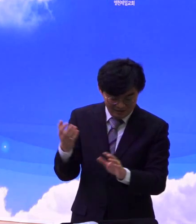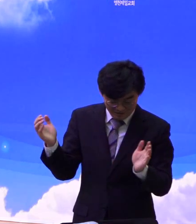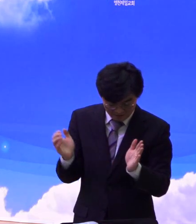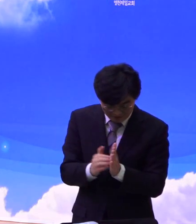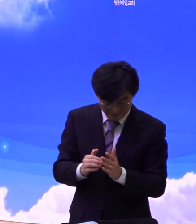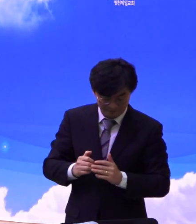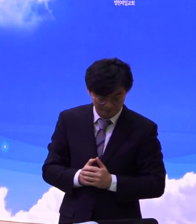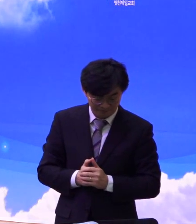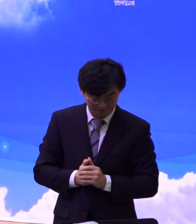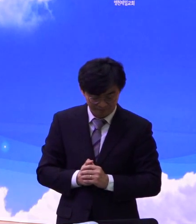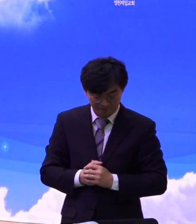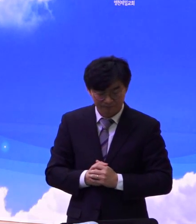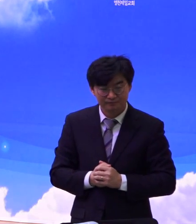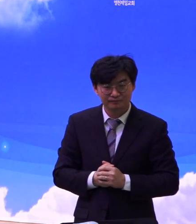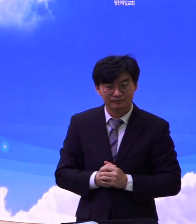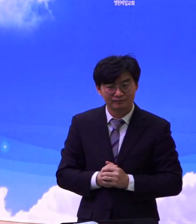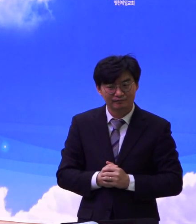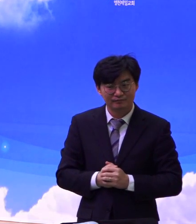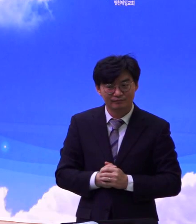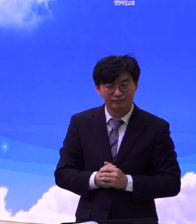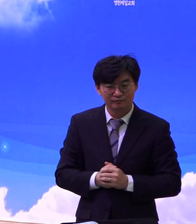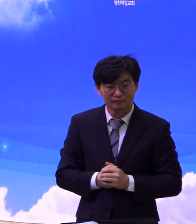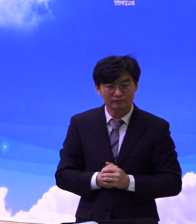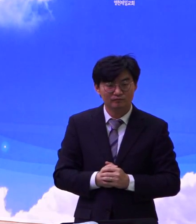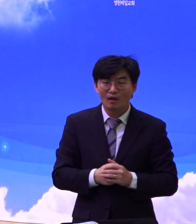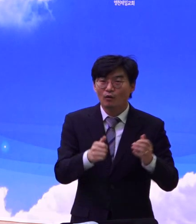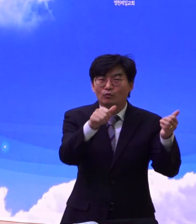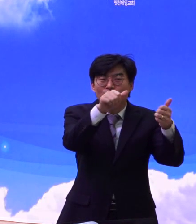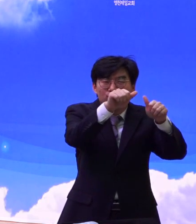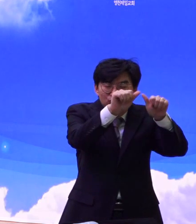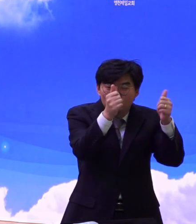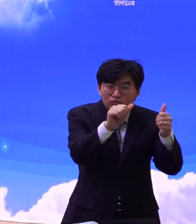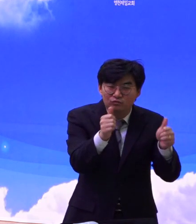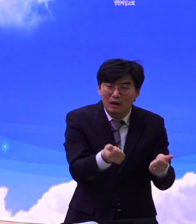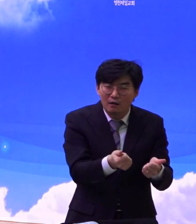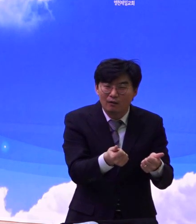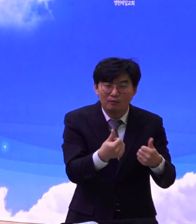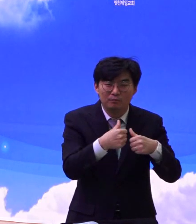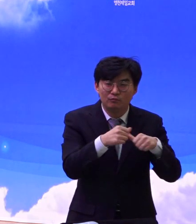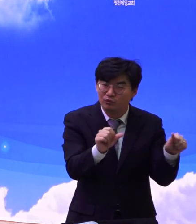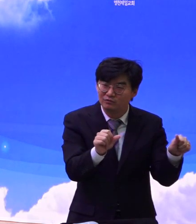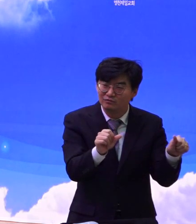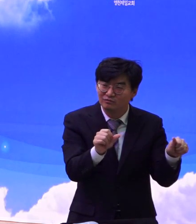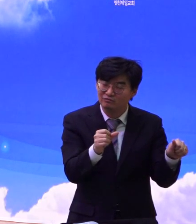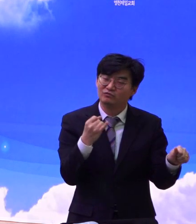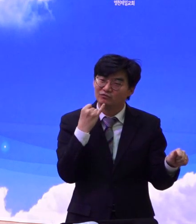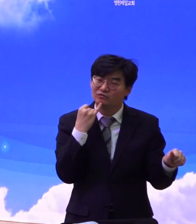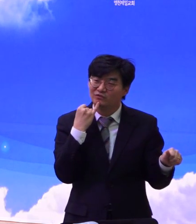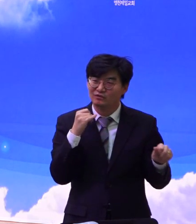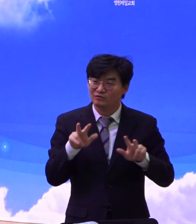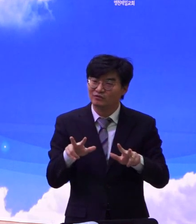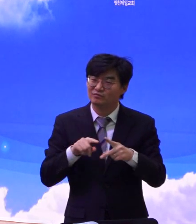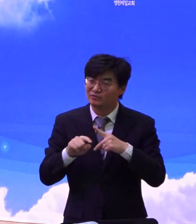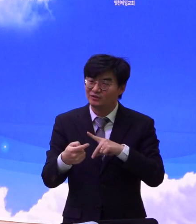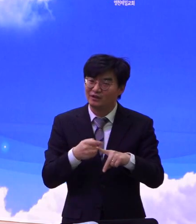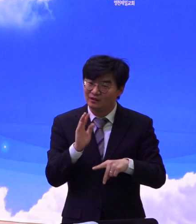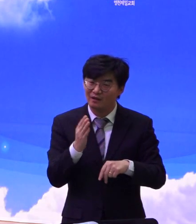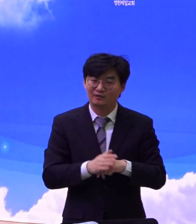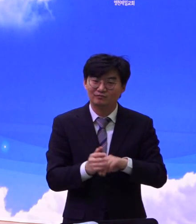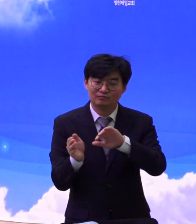쉬웠다고 말하기는 그렇지만 비교해 볼 때 그래도 충분히 가능한 개혁이었을 것입니다.